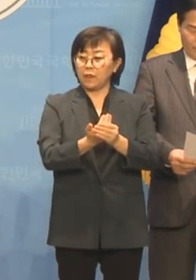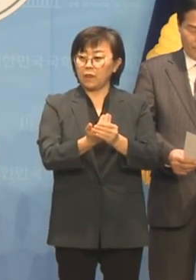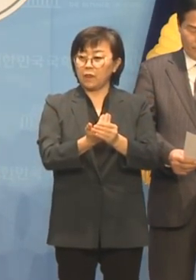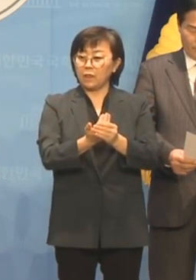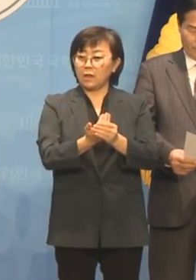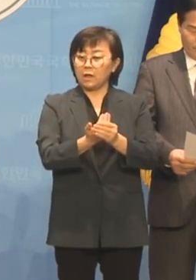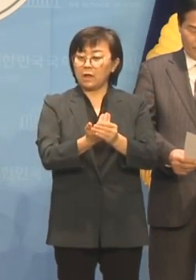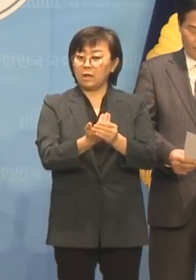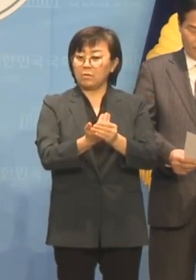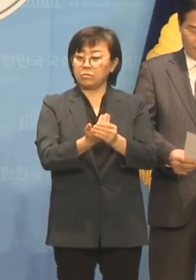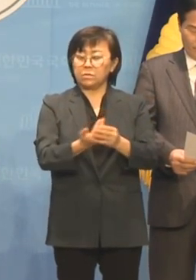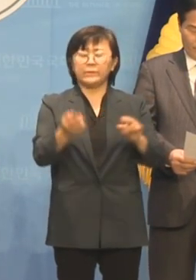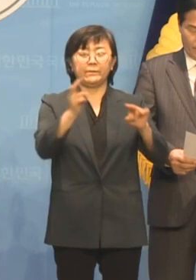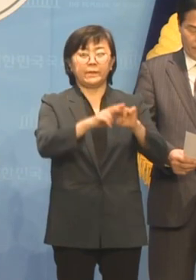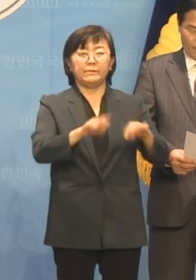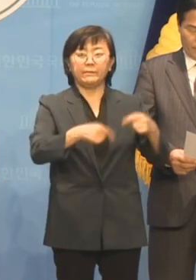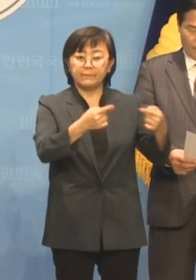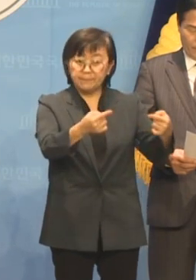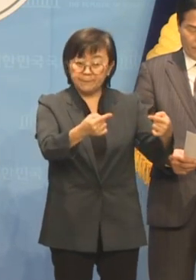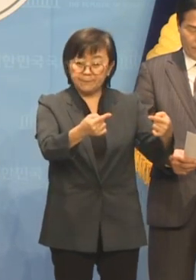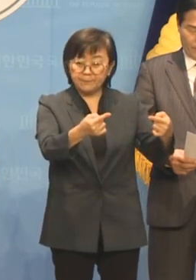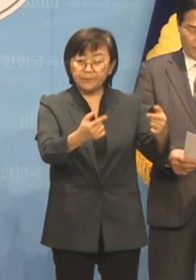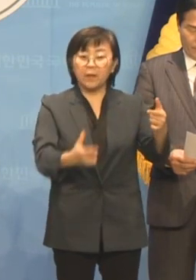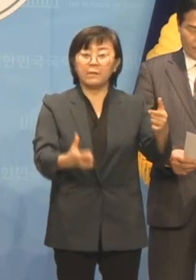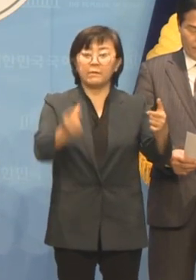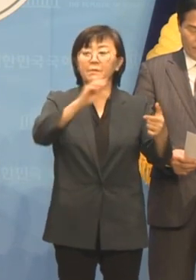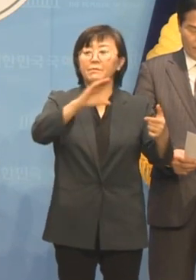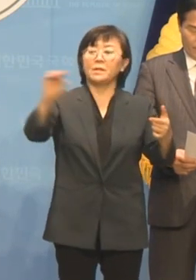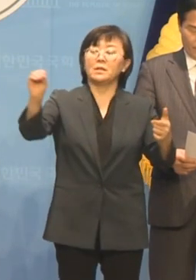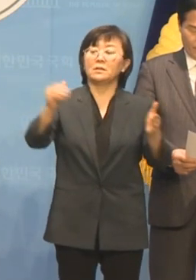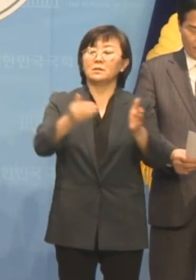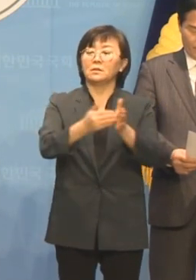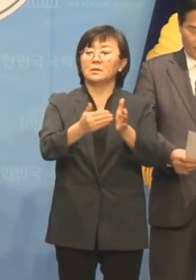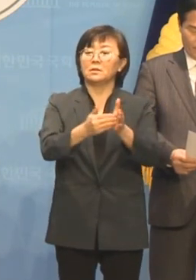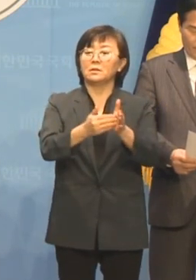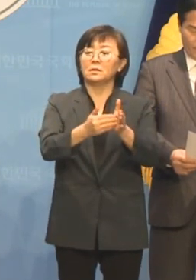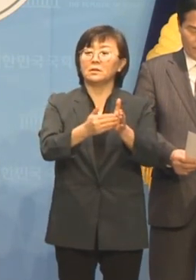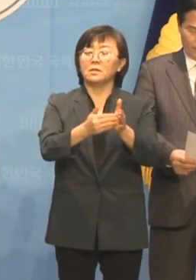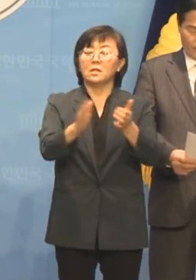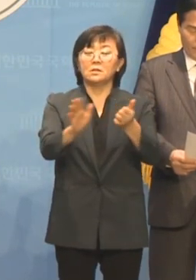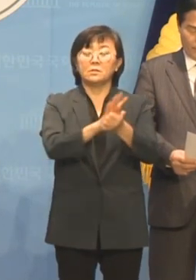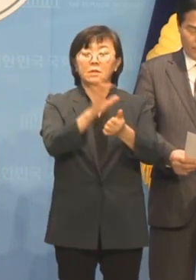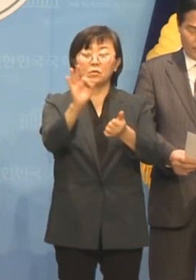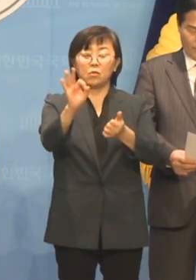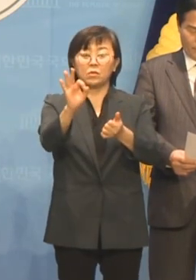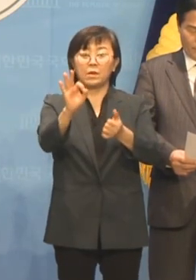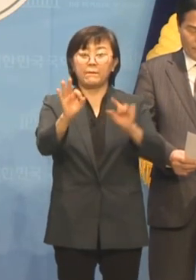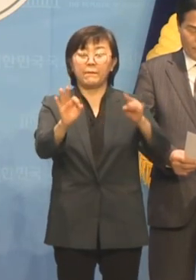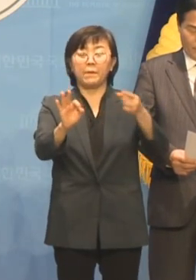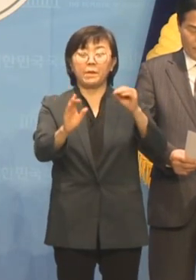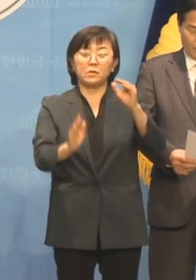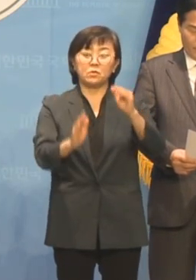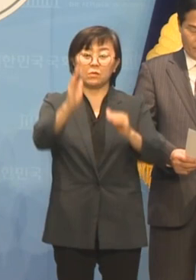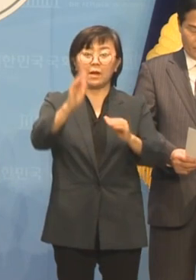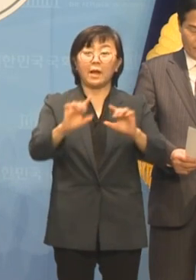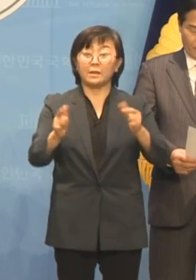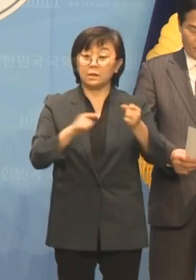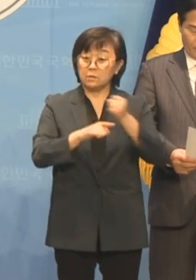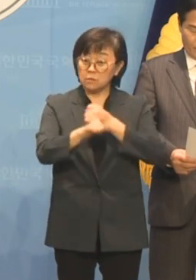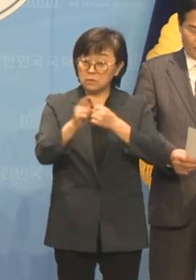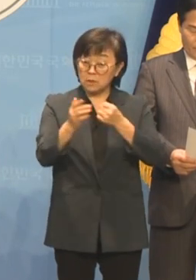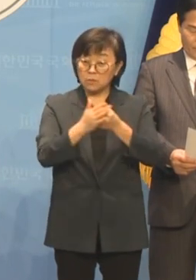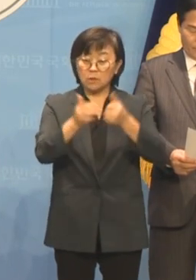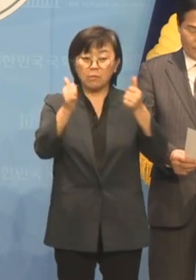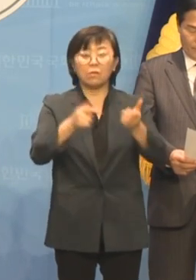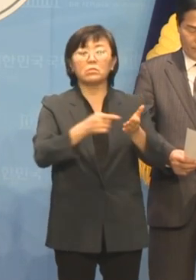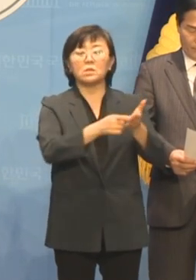접대부가 있는 술자리에 참석했으나 일찍 자리를 떴다며 접대 금액이 100만 원을 넘지 않는다는 이유로